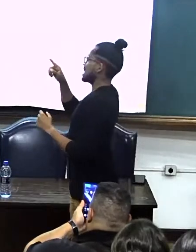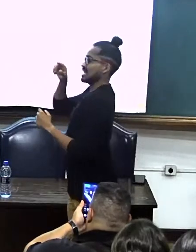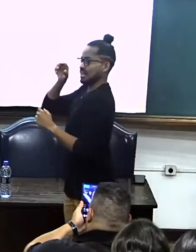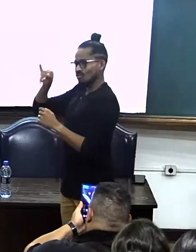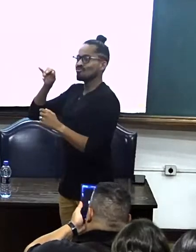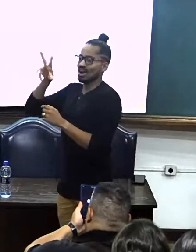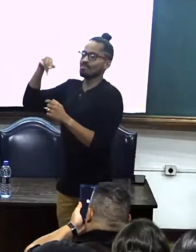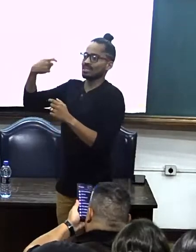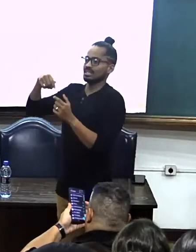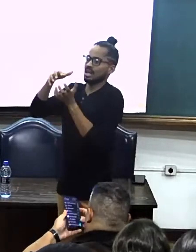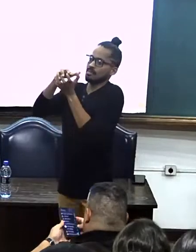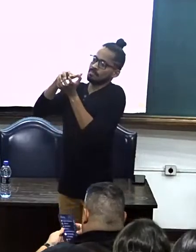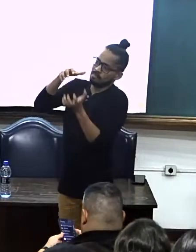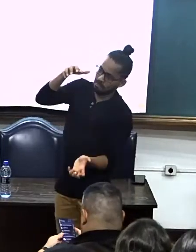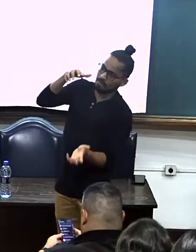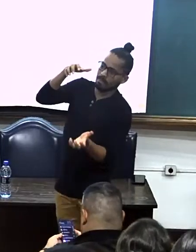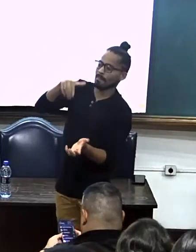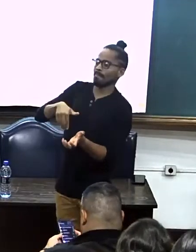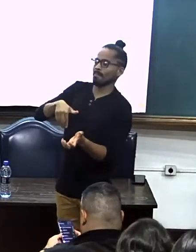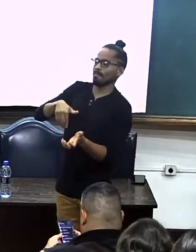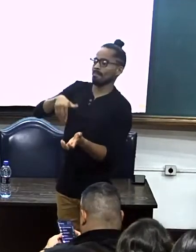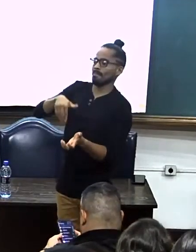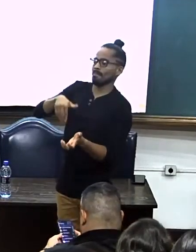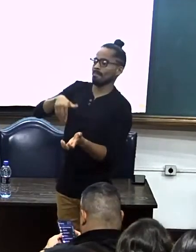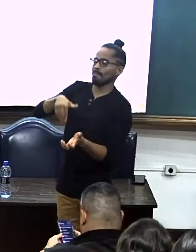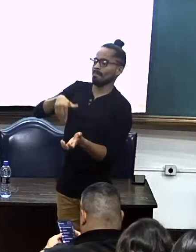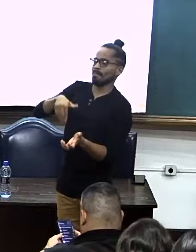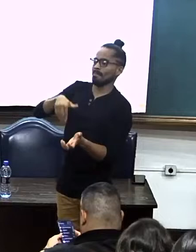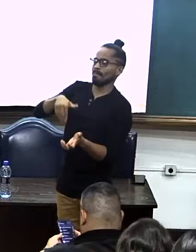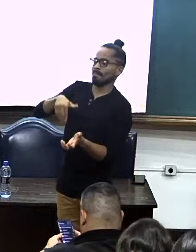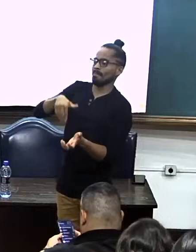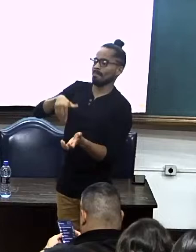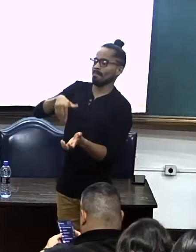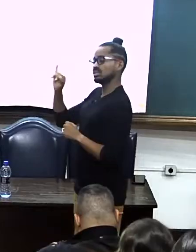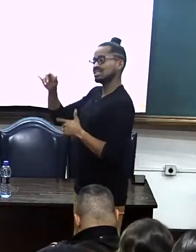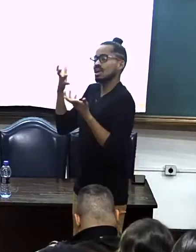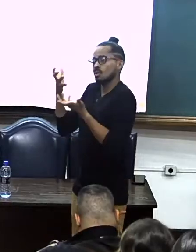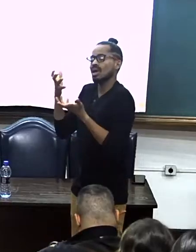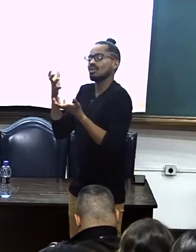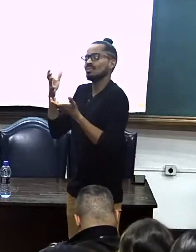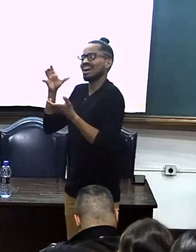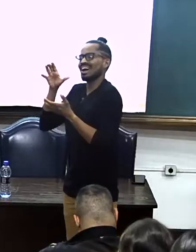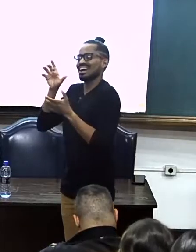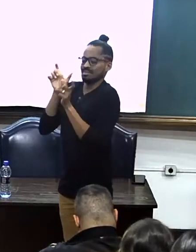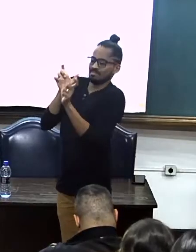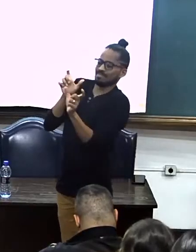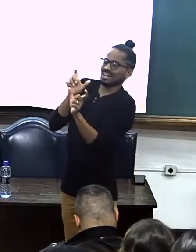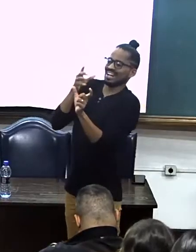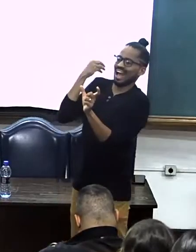the cat chased the dog, the jaw lowers more. And we want to say